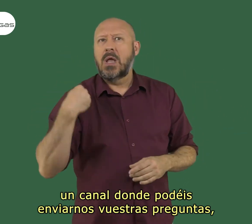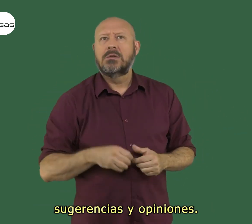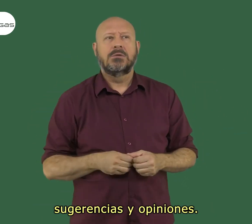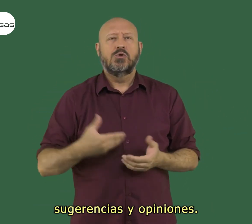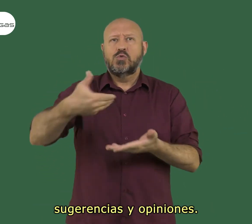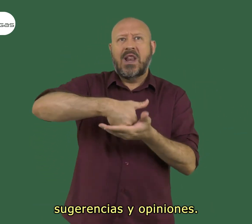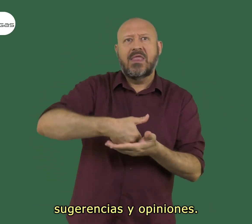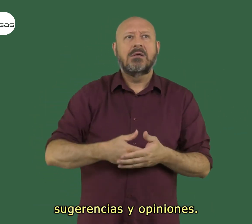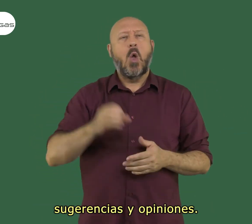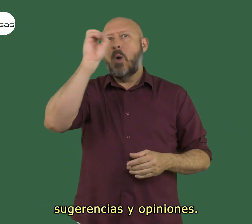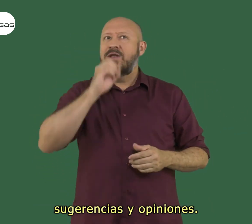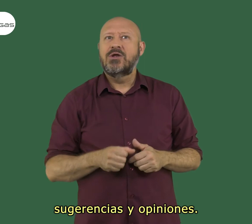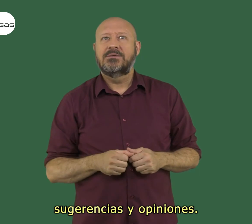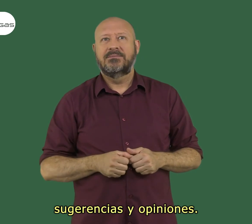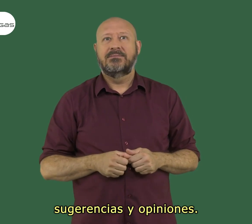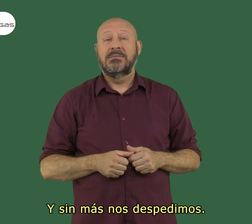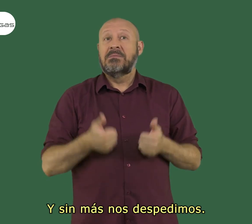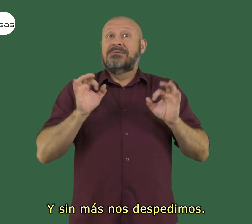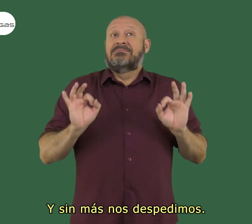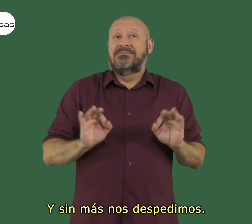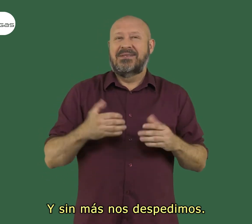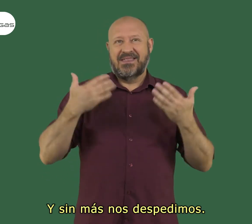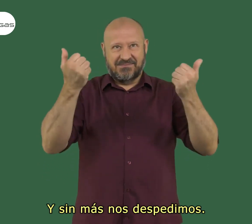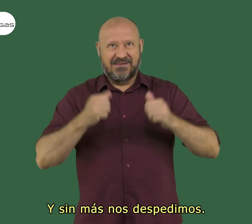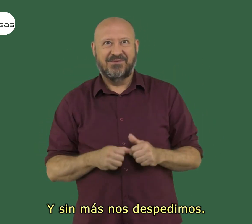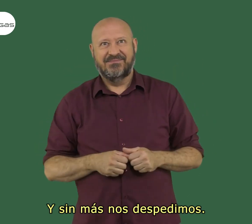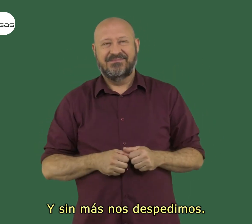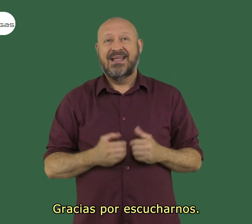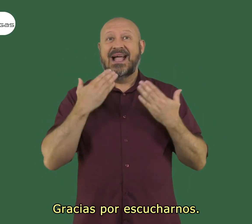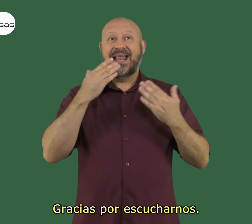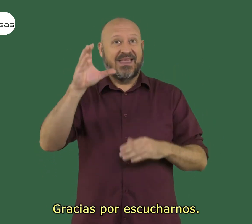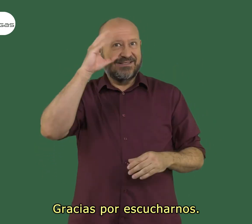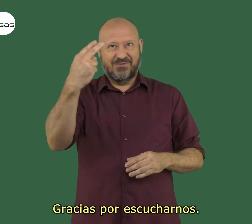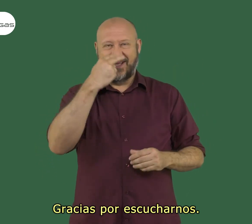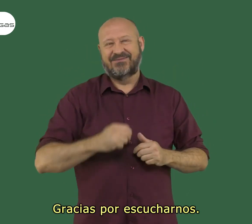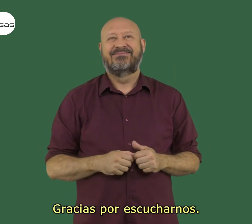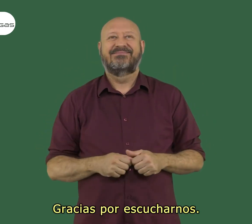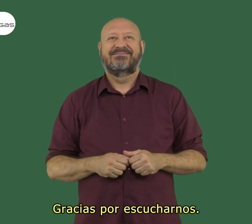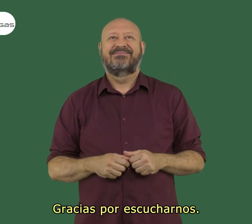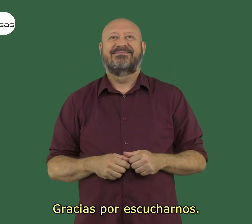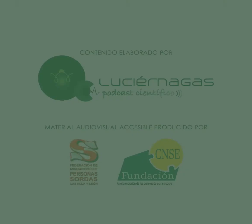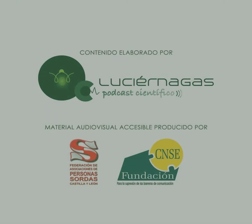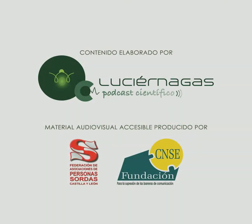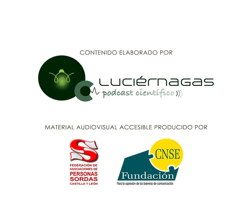preguntas, sugerencias y opiniones. Y sin más, nos despedimos. Gracias por escucharnos.